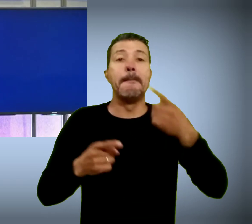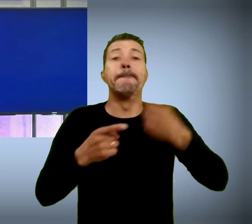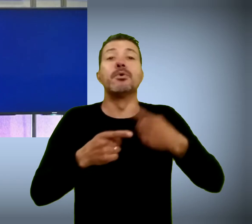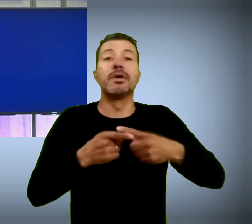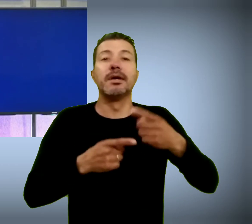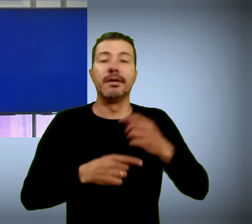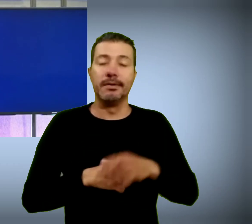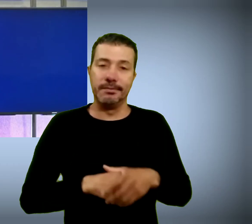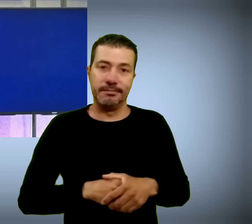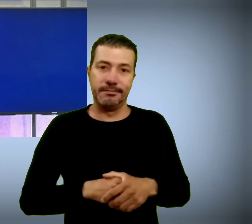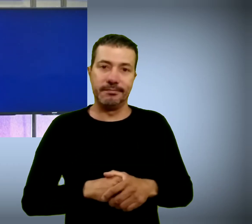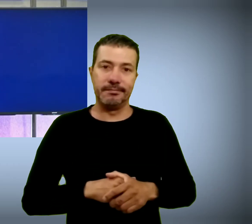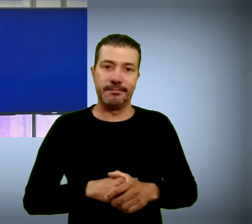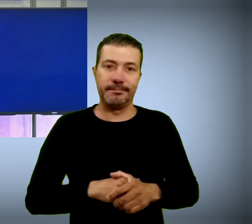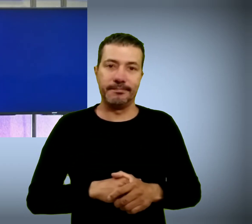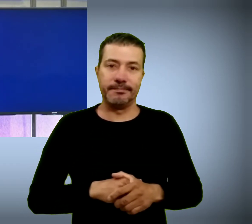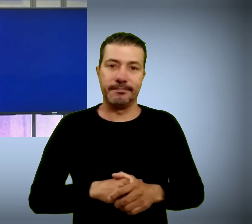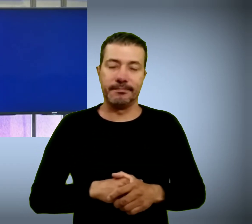Porque